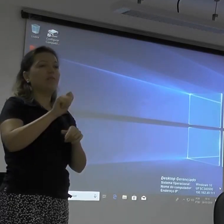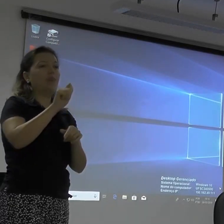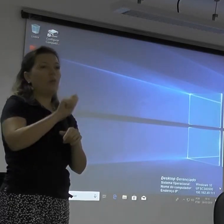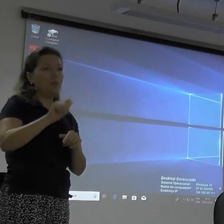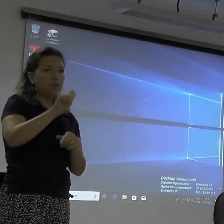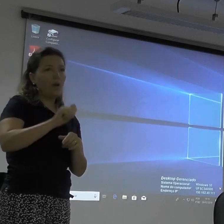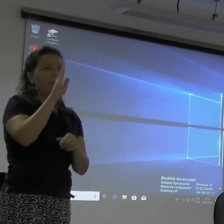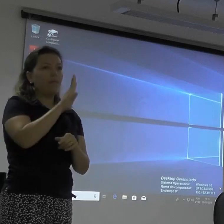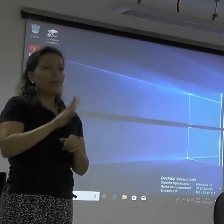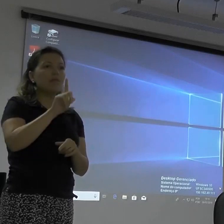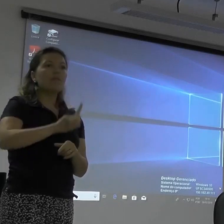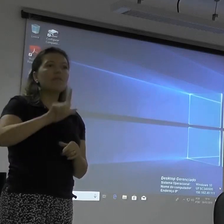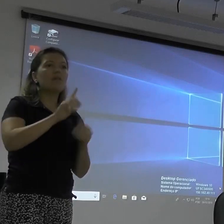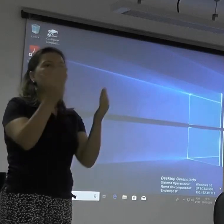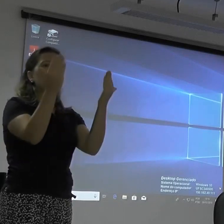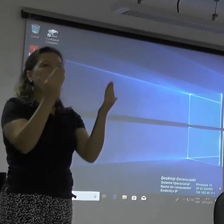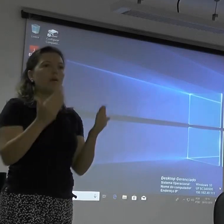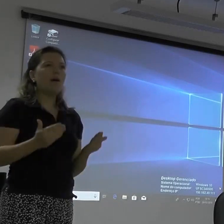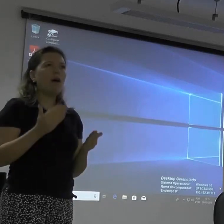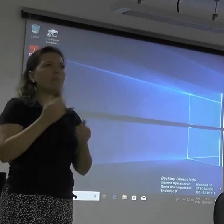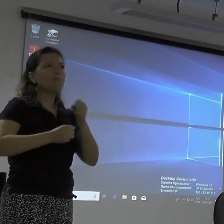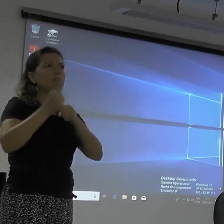Literatura Comparada, ABRALIC, na gestão